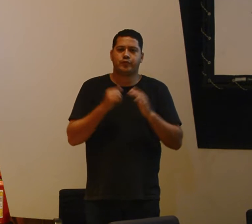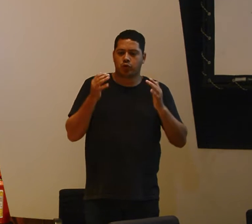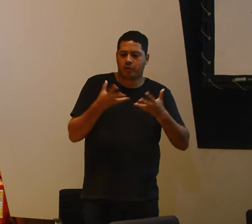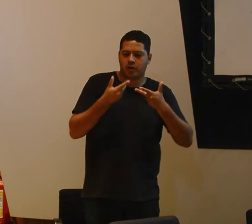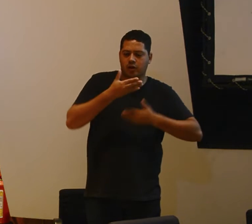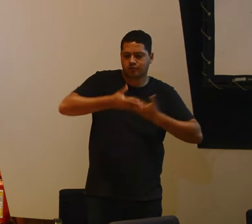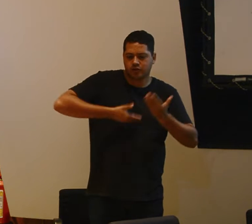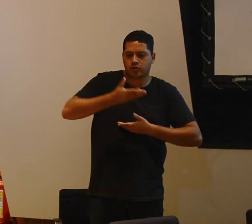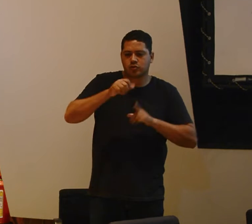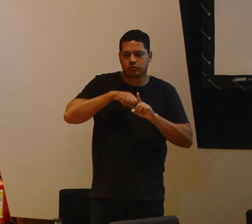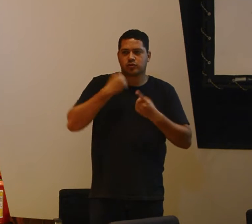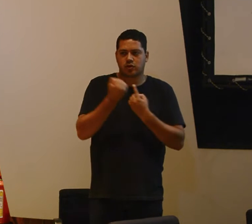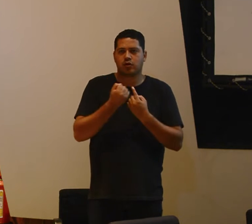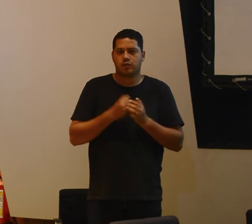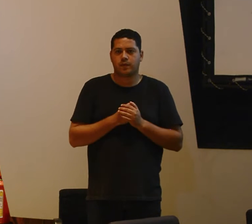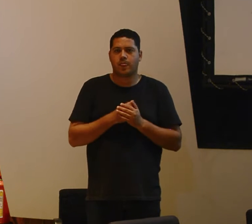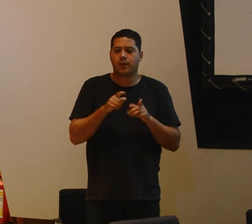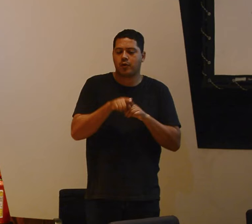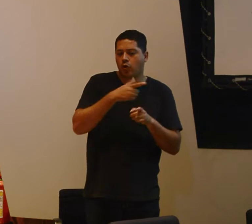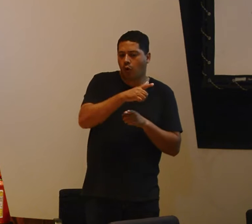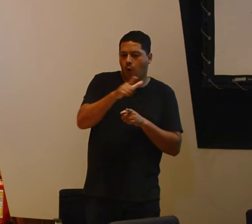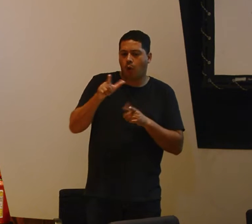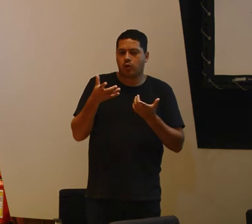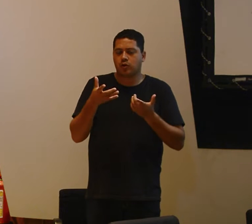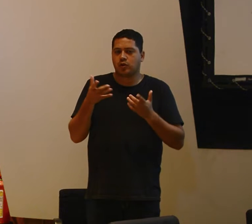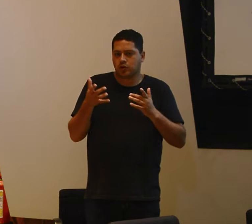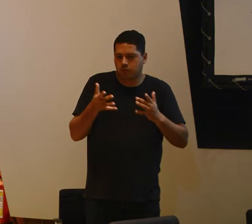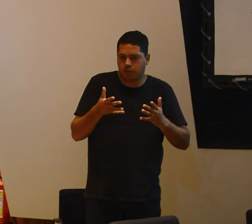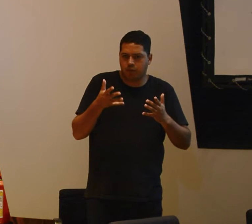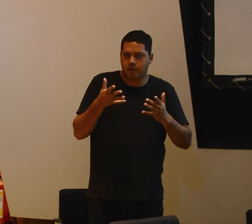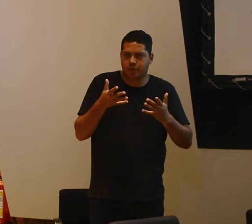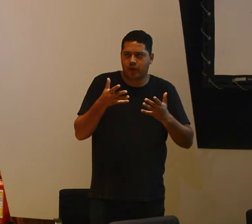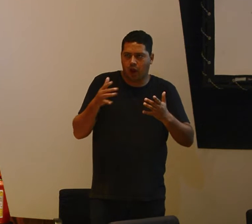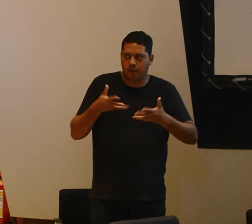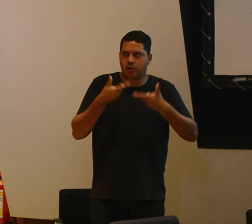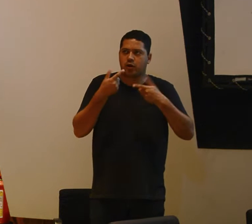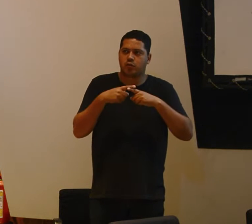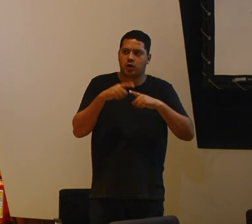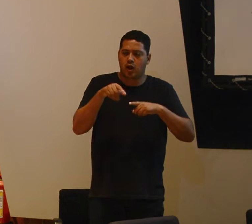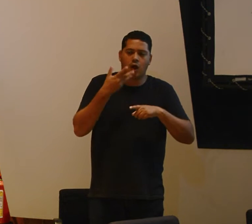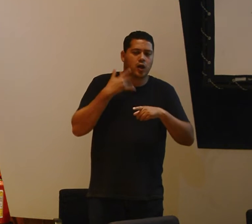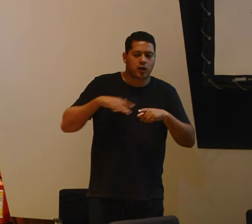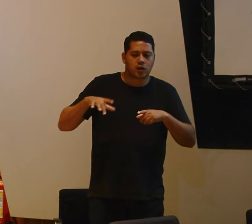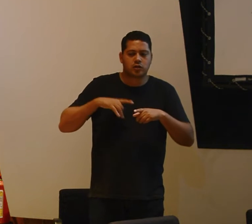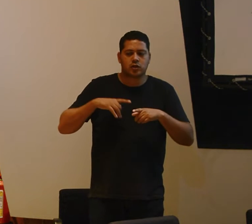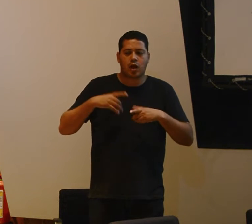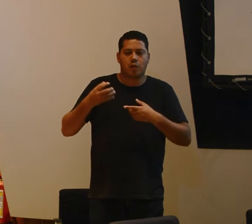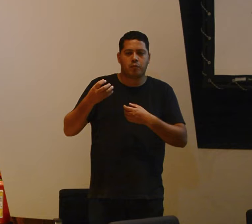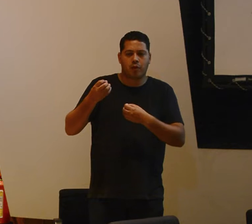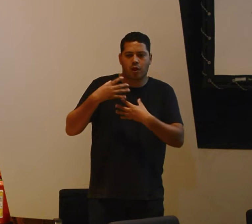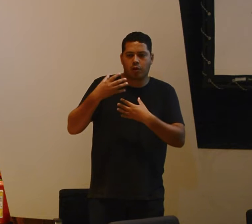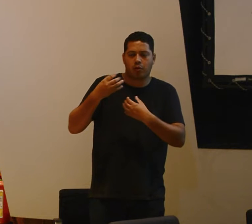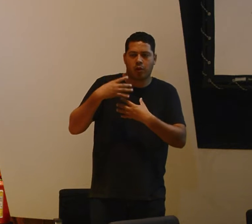de interação social, por exemplo, e outras habilidades, porque essa criança vem recebendo reabilitação não só auditiva, como em relação